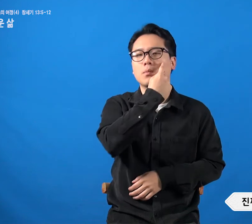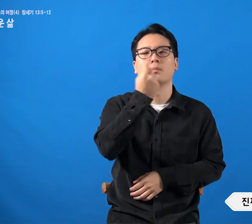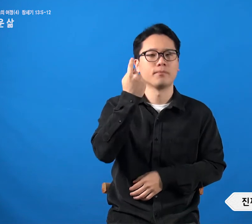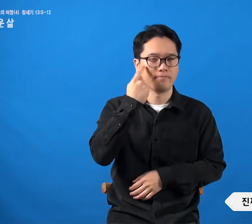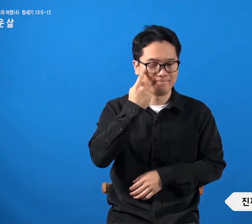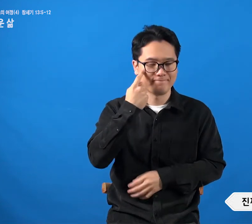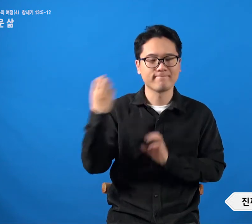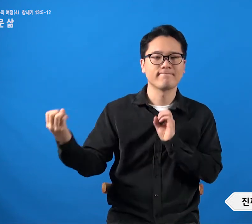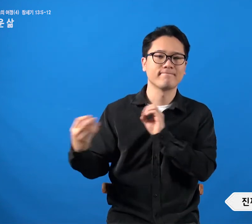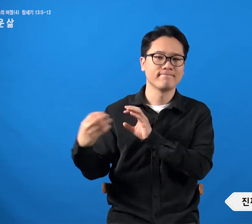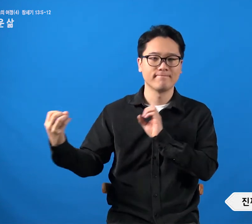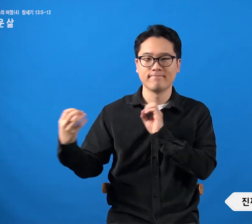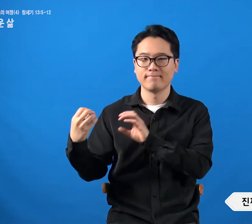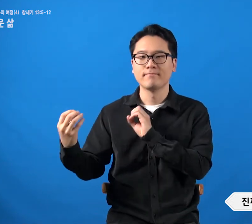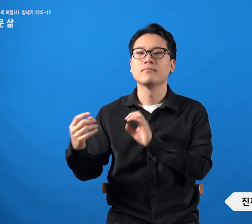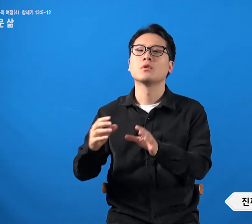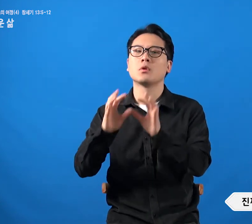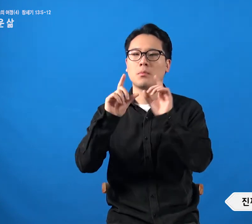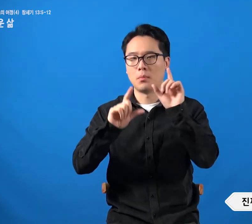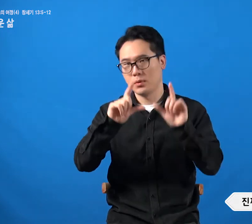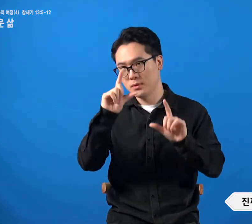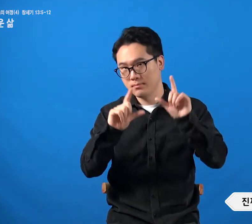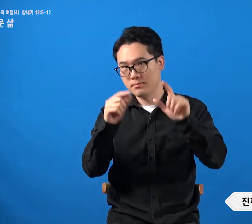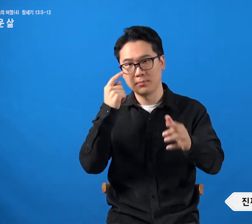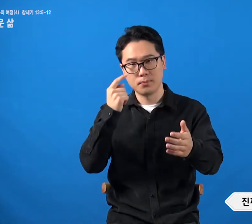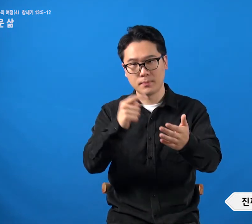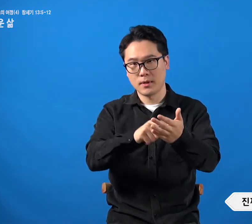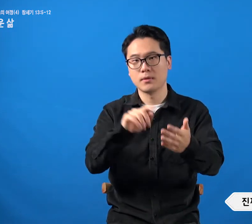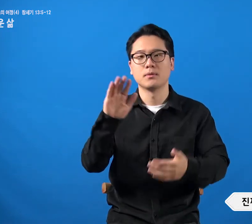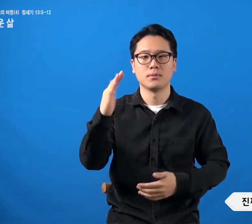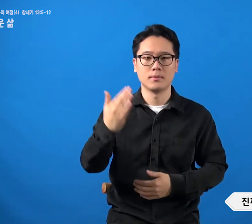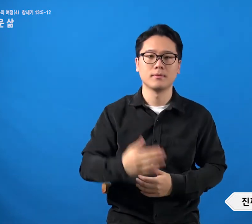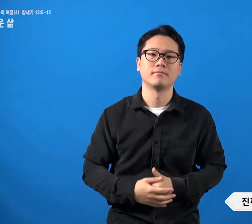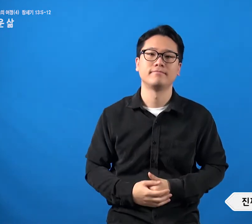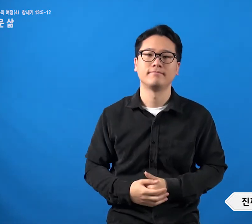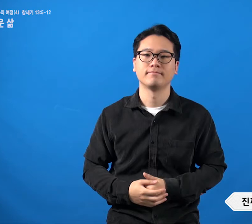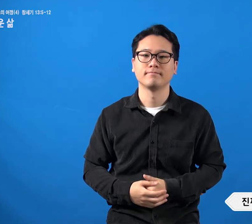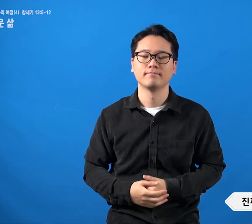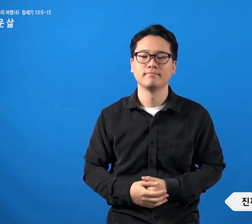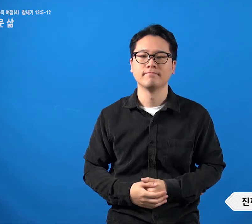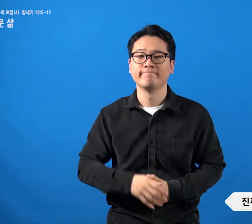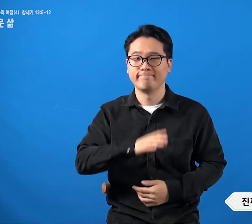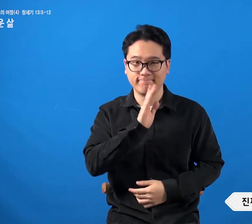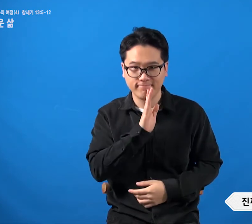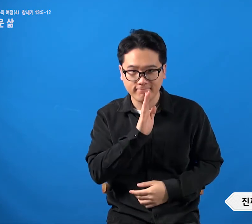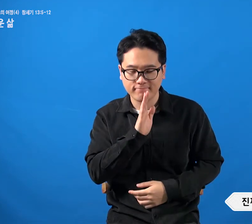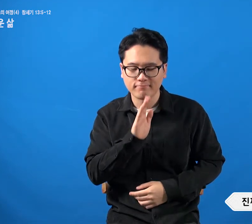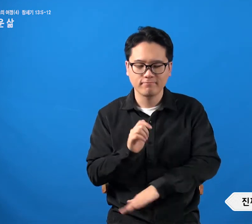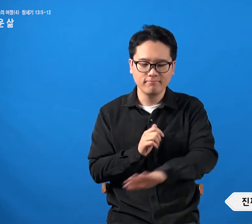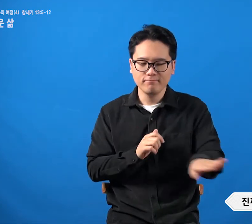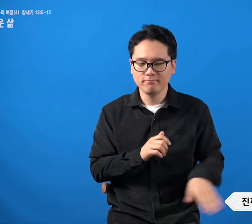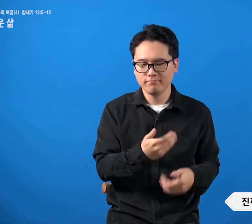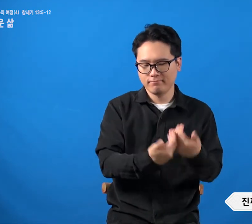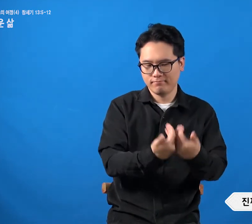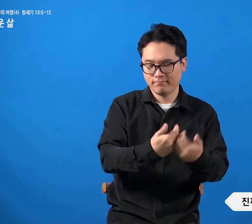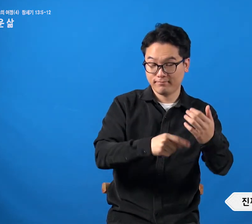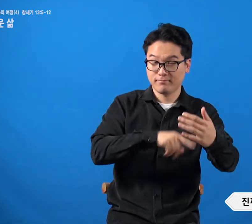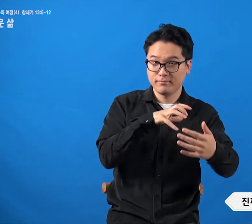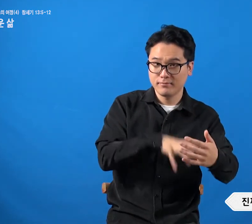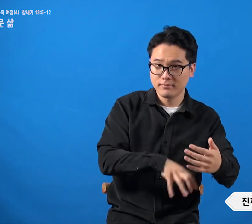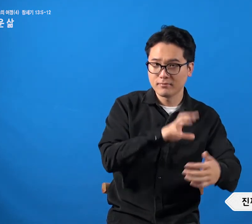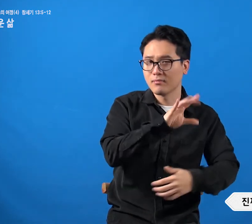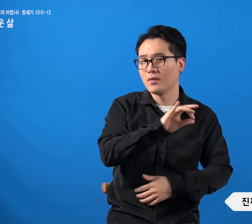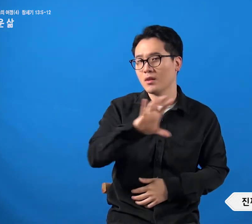확인하며 대화하는 장면을 우리는 발견하게 됩니다. 그렇습니다. 우리의 갈등 가운데